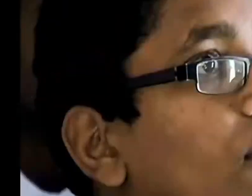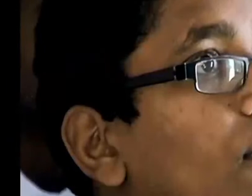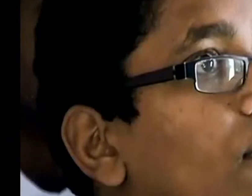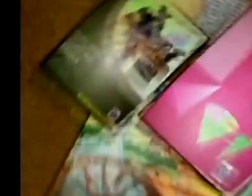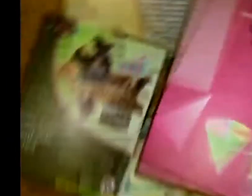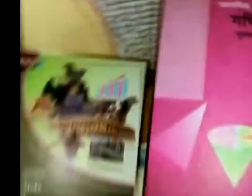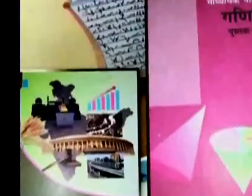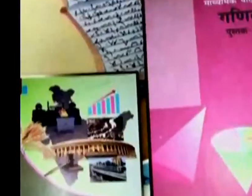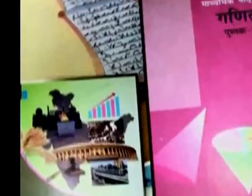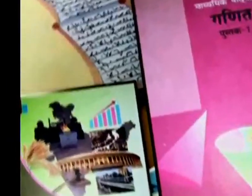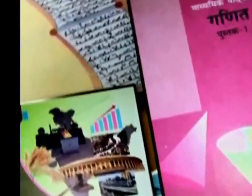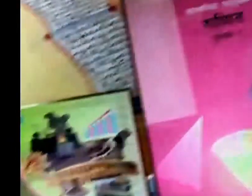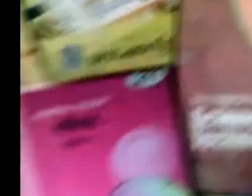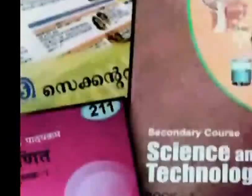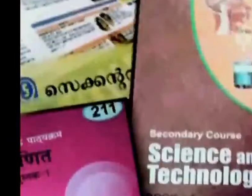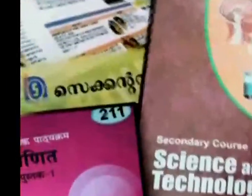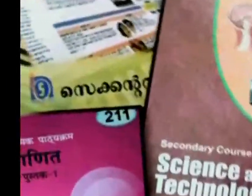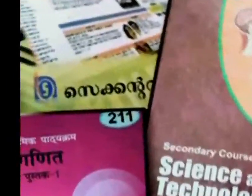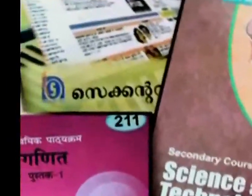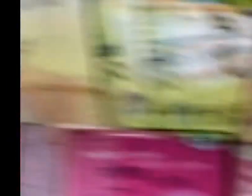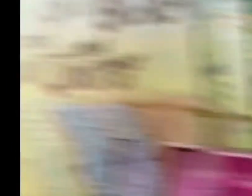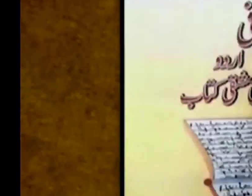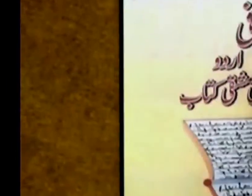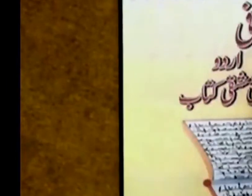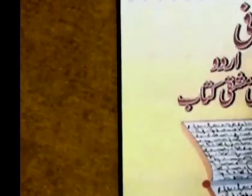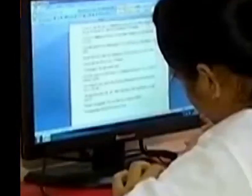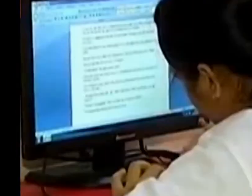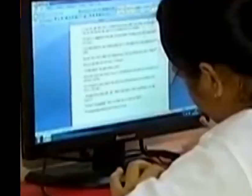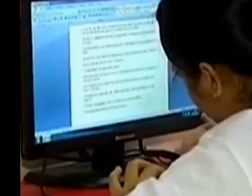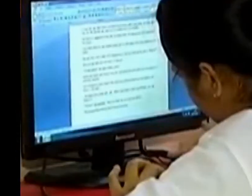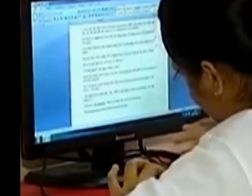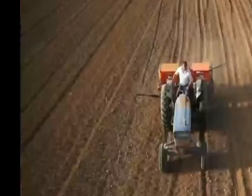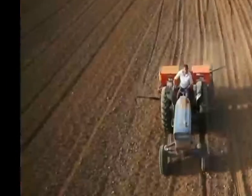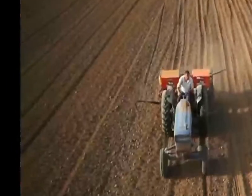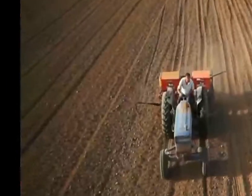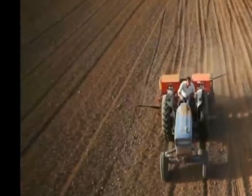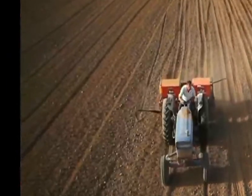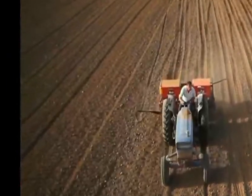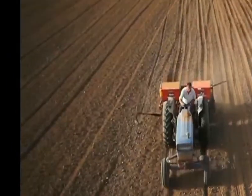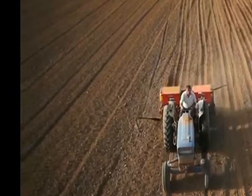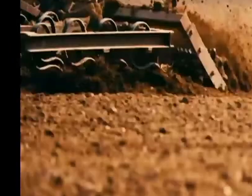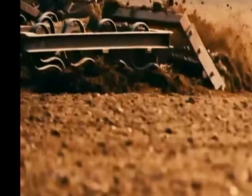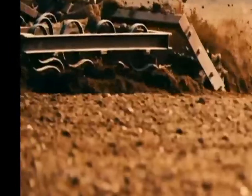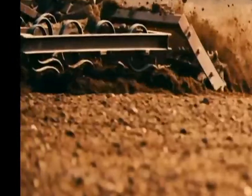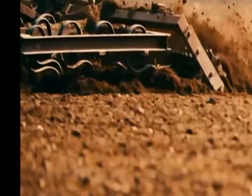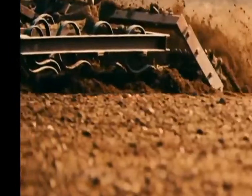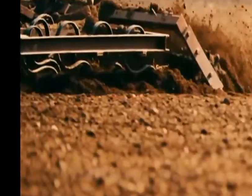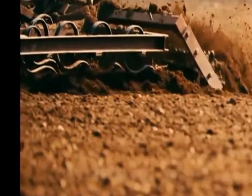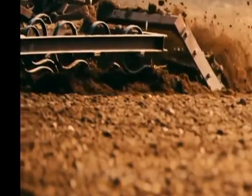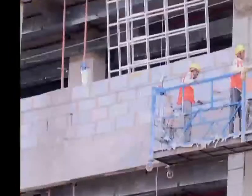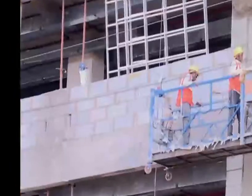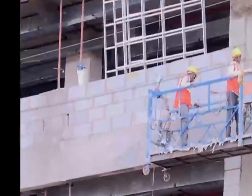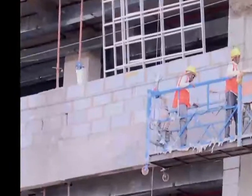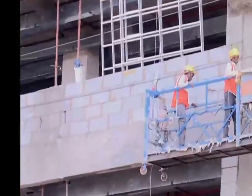हम मुझे और जागे मंजिल आने की ध्वनि